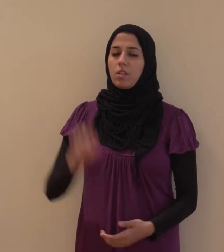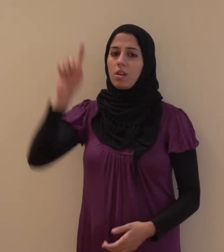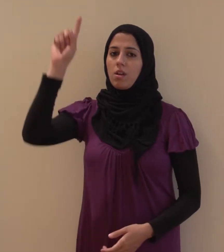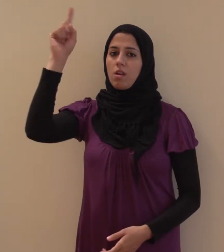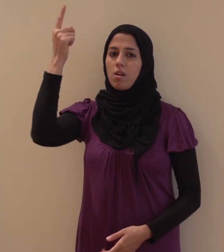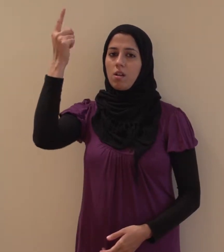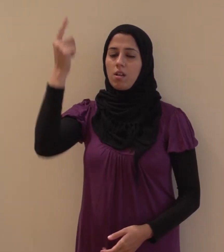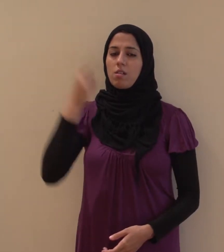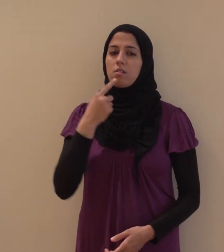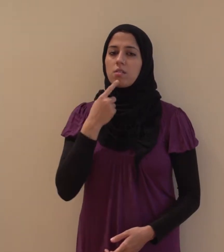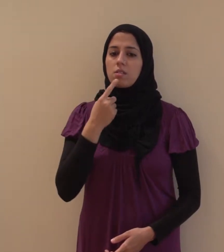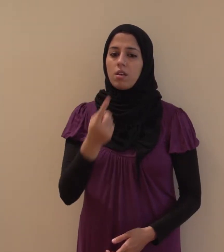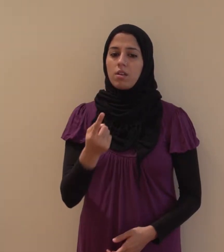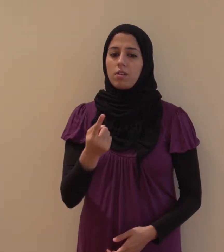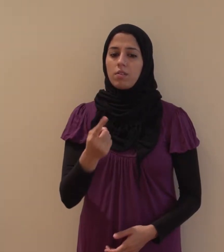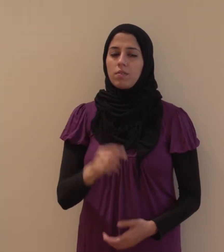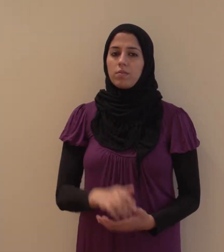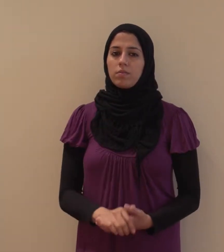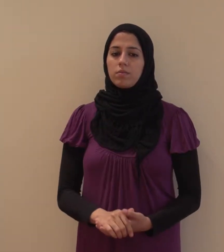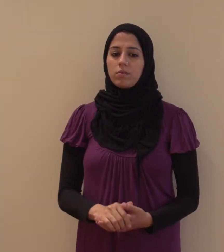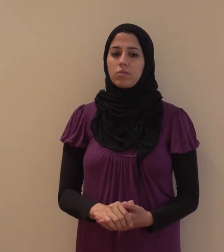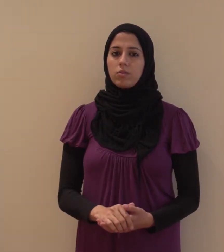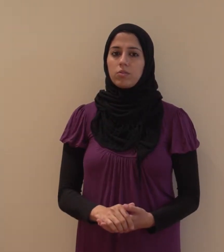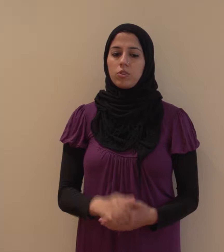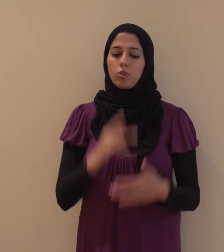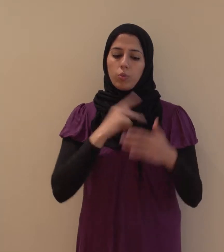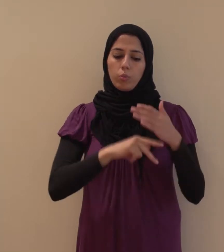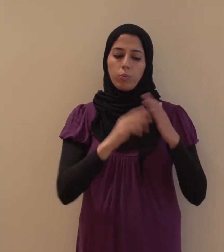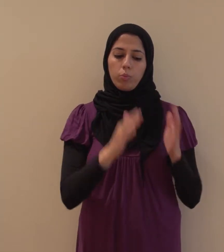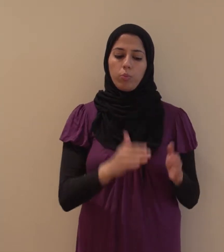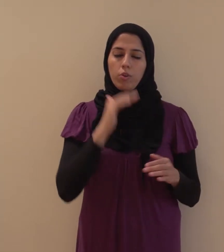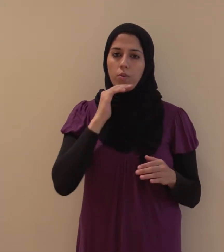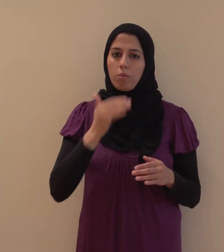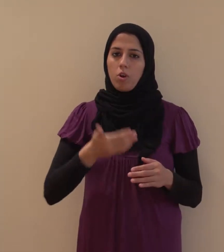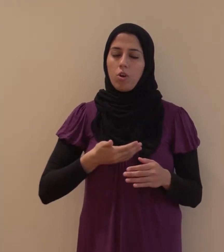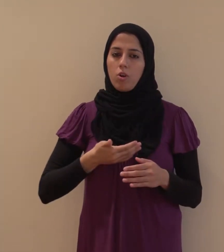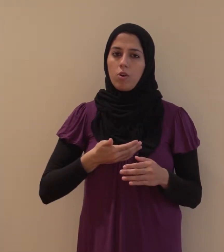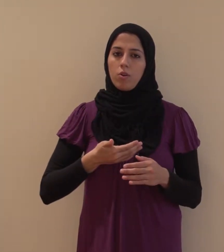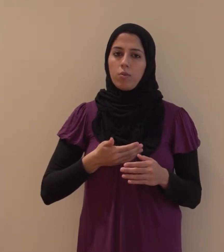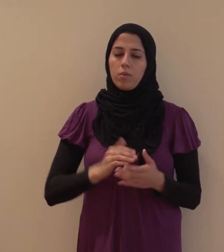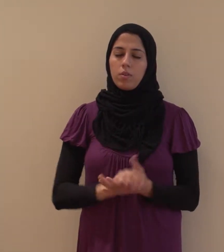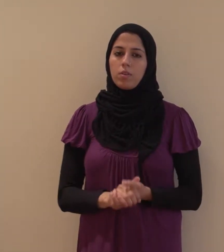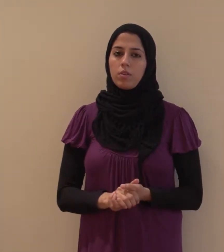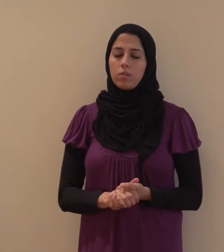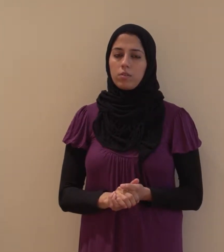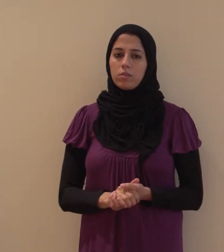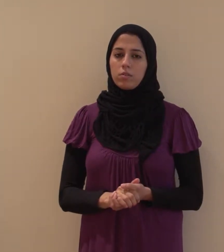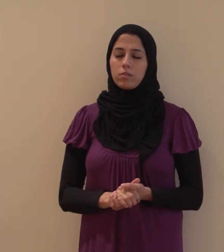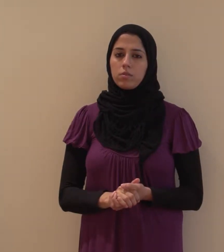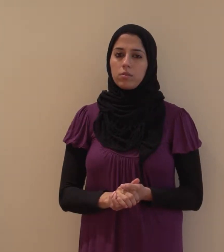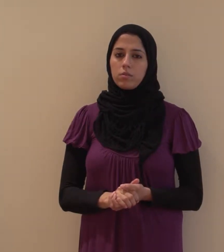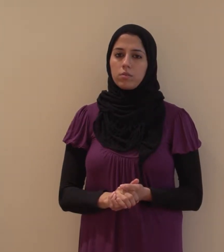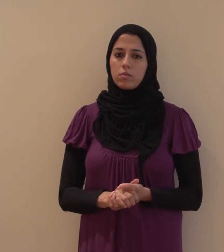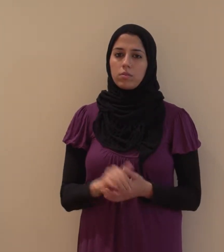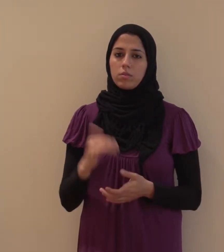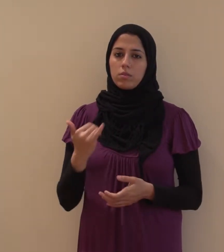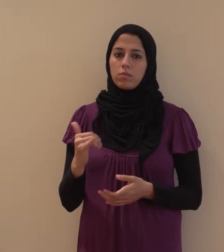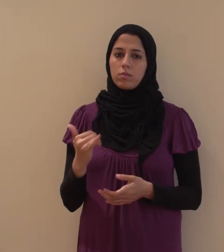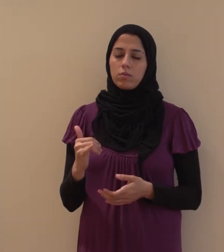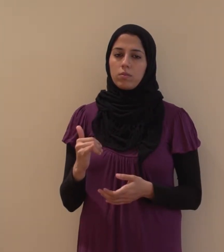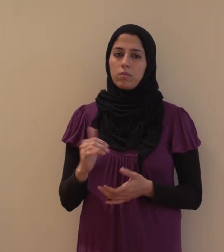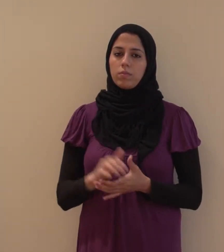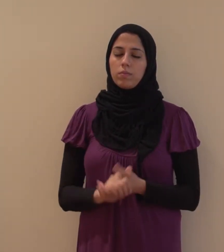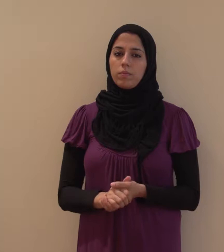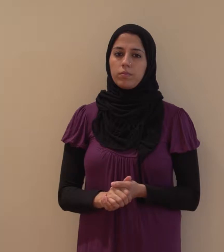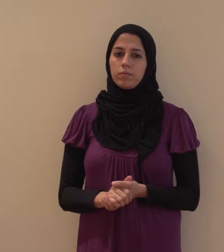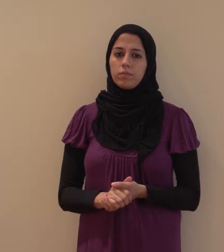ta'ala is addressing the Prophet sallallahu alayhi wa sallam. And he says that, وَمَا جَعَلْنَا لِبَشَرٍ مِّن قَبْلِكَ الْخُلْدِ. And we